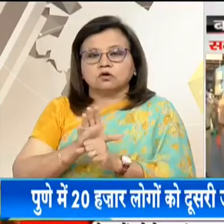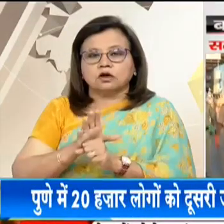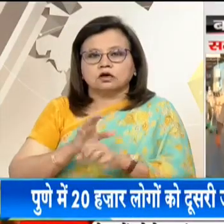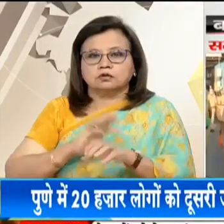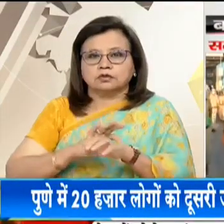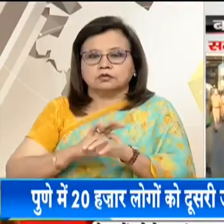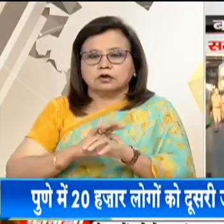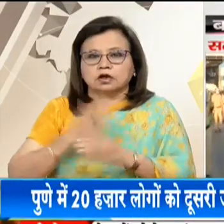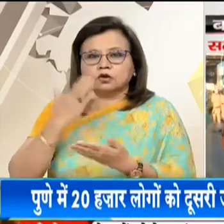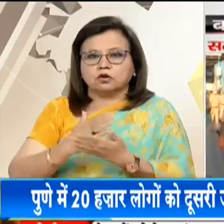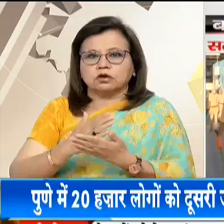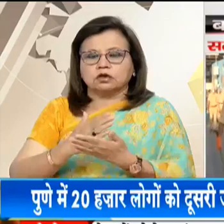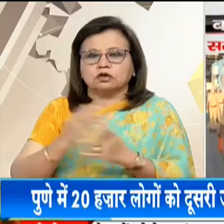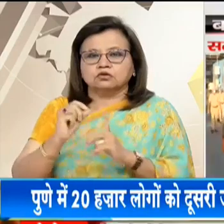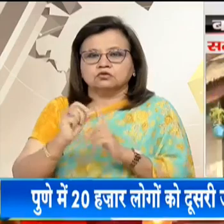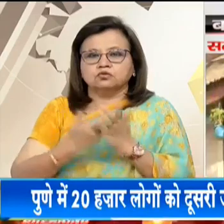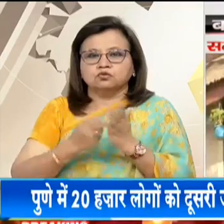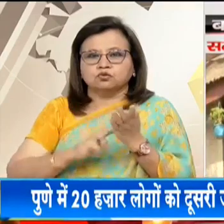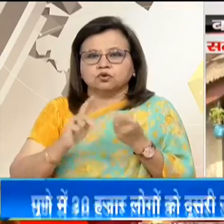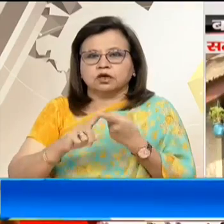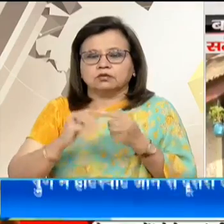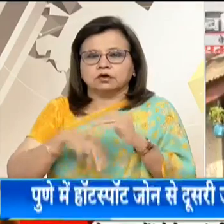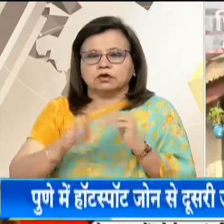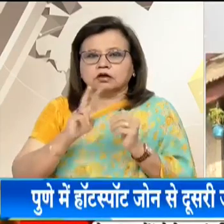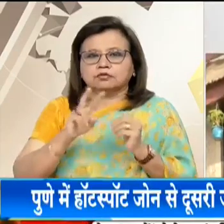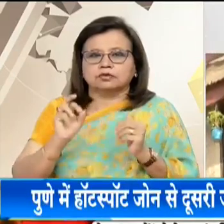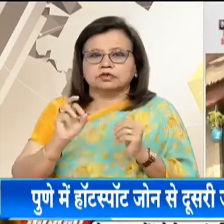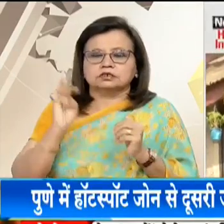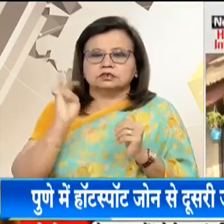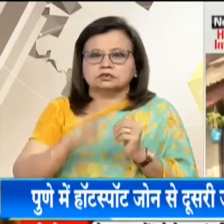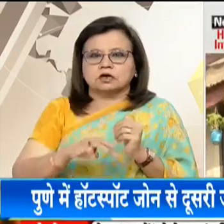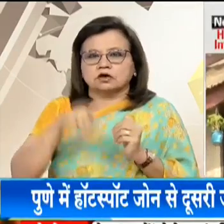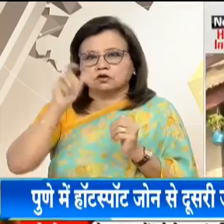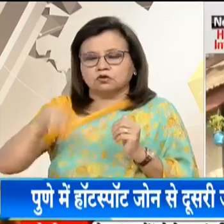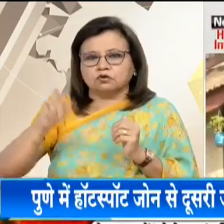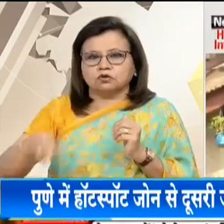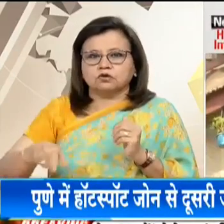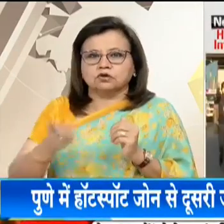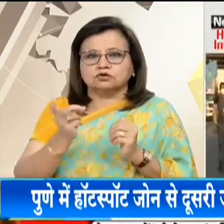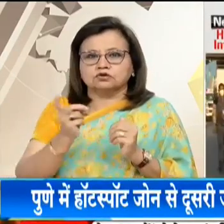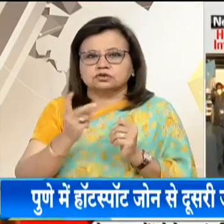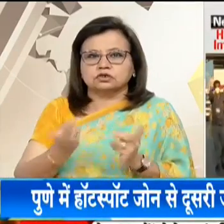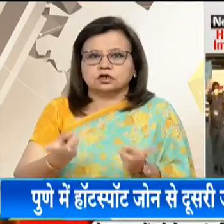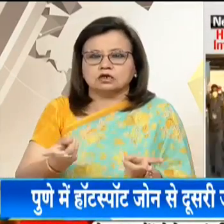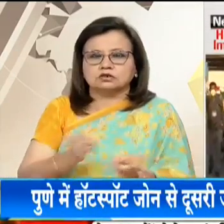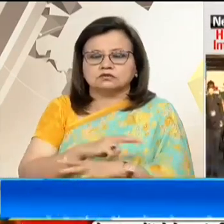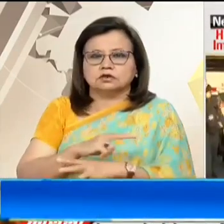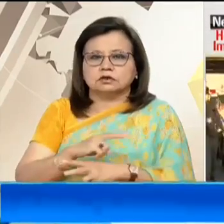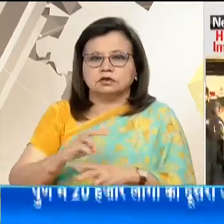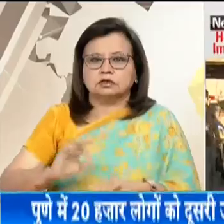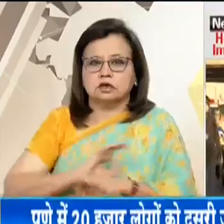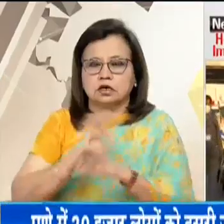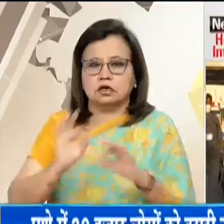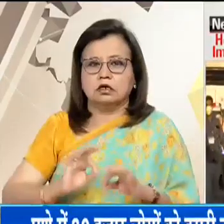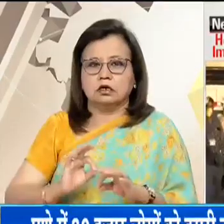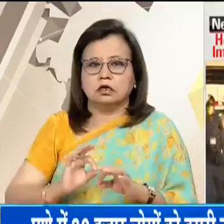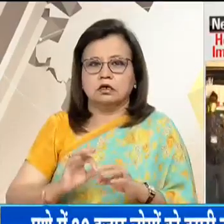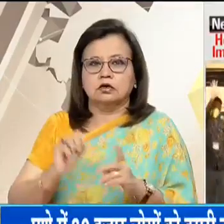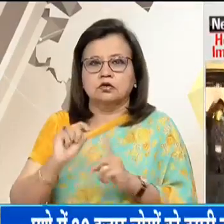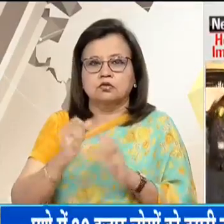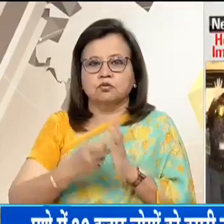करोना का संक्रमण रोखने के लिए पुड़े में 20,000 लोगों को दूसरी जगह शिफ्ट करने की